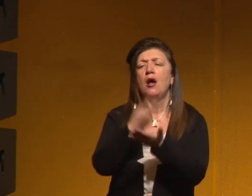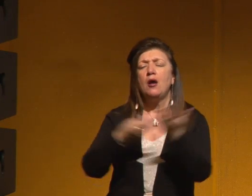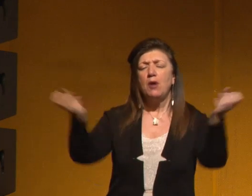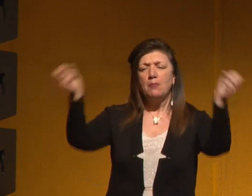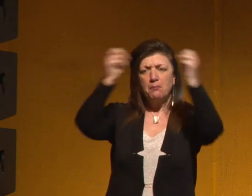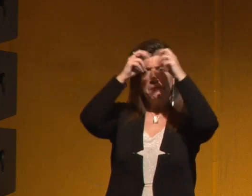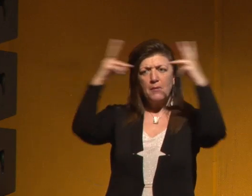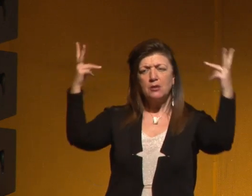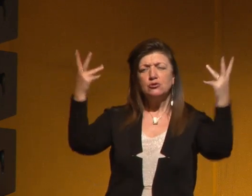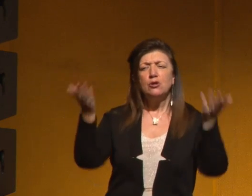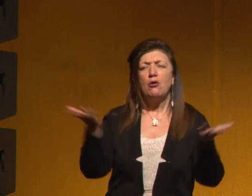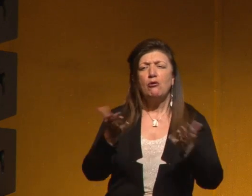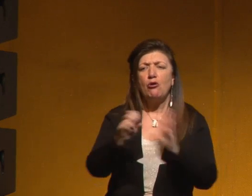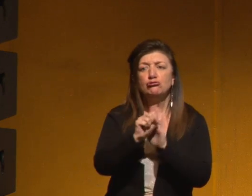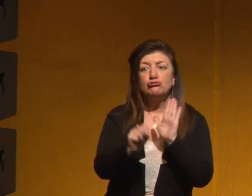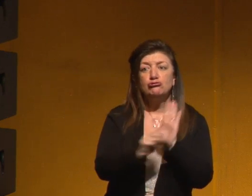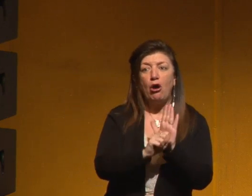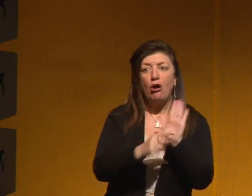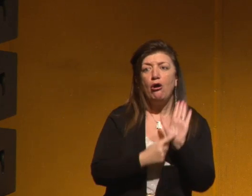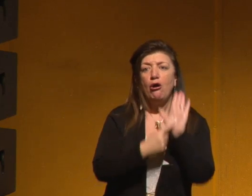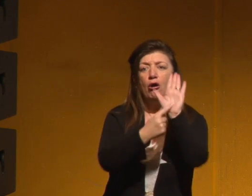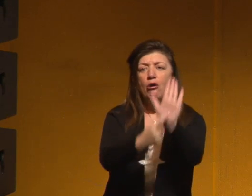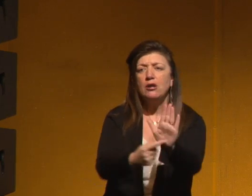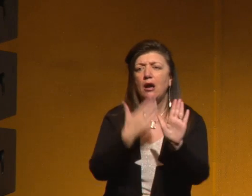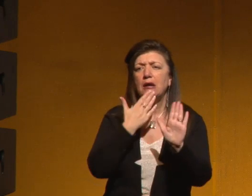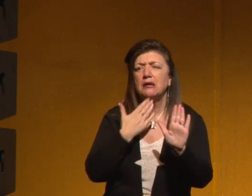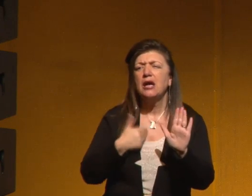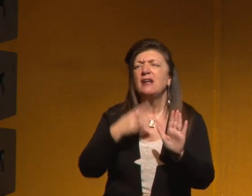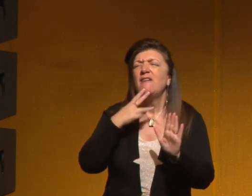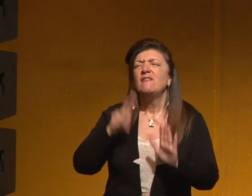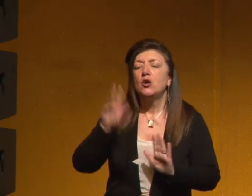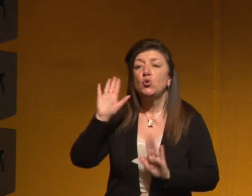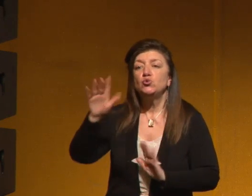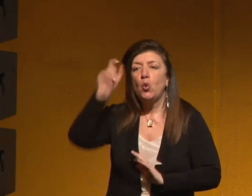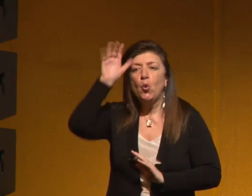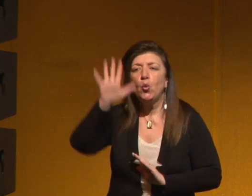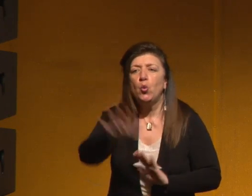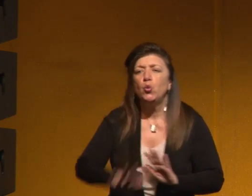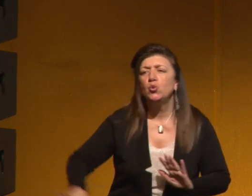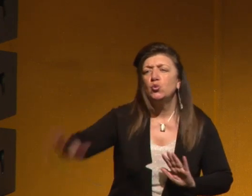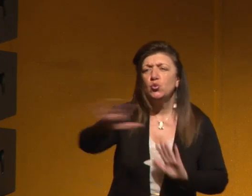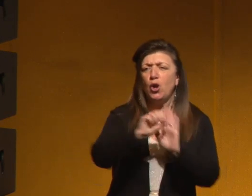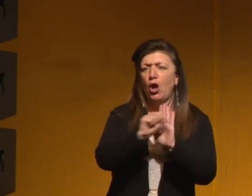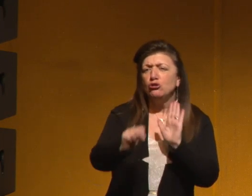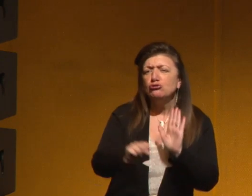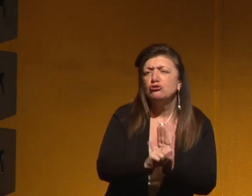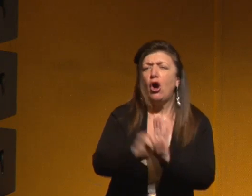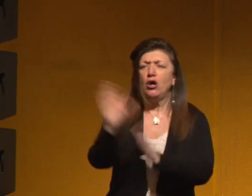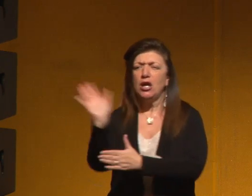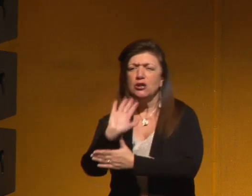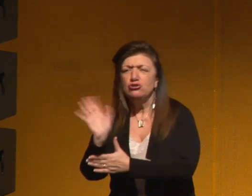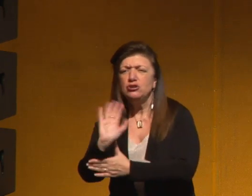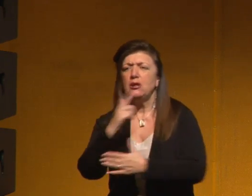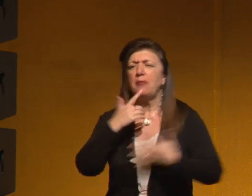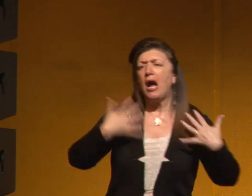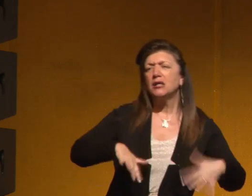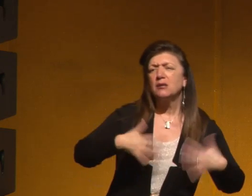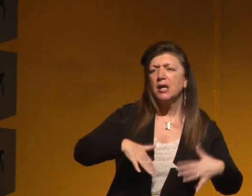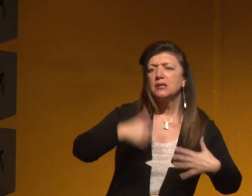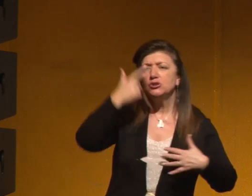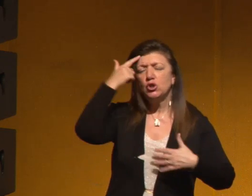cultura nel valore della storia nel valore dell'arte del cinema dell'animazione dell'innovazione